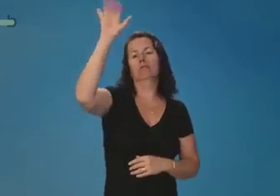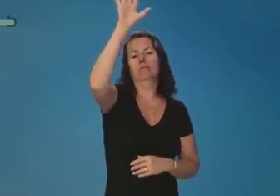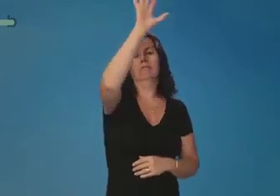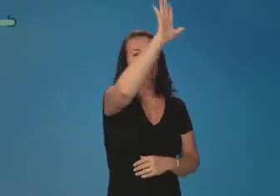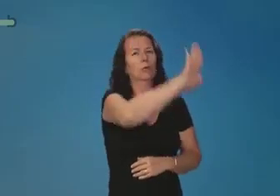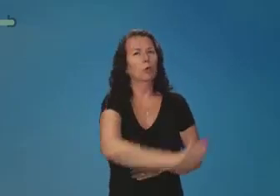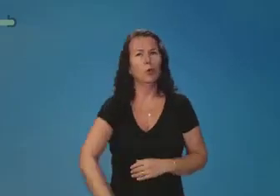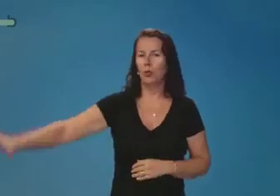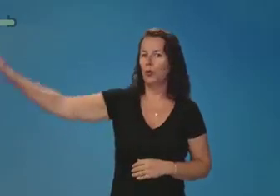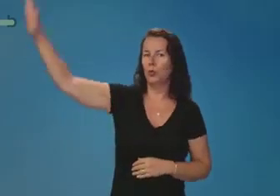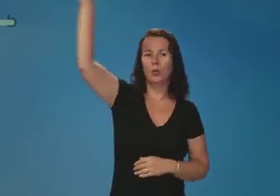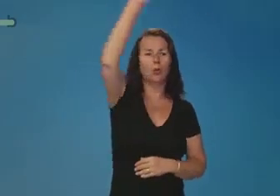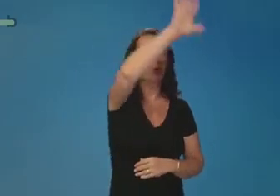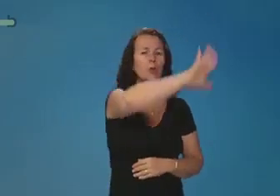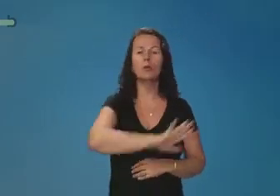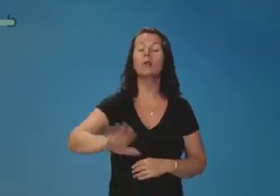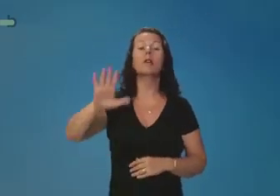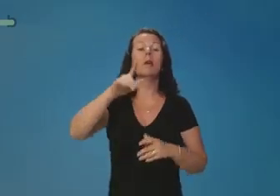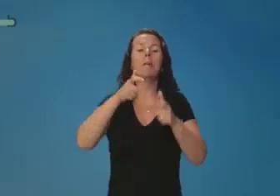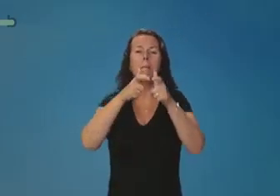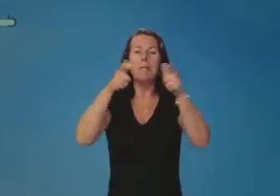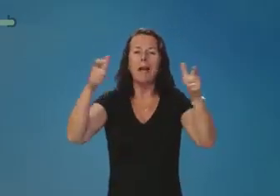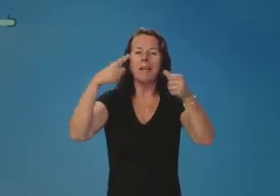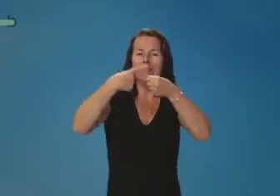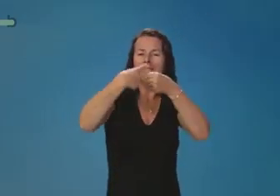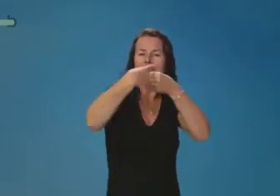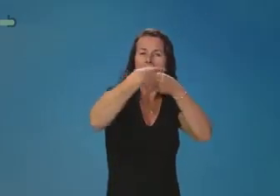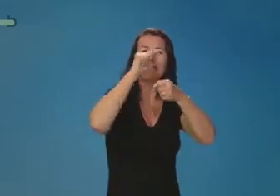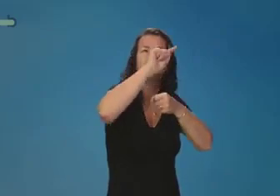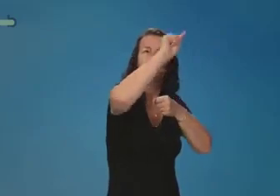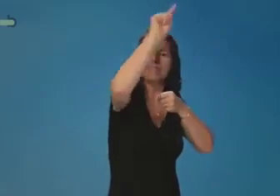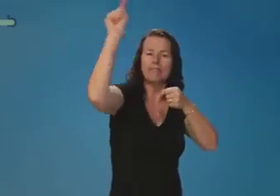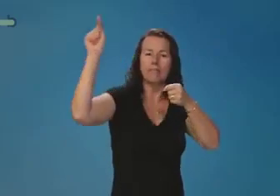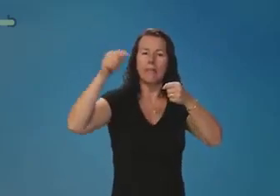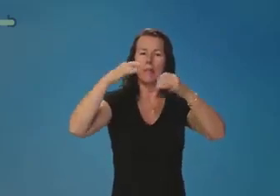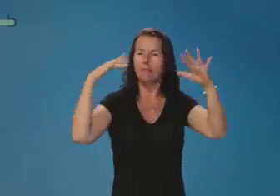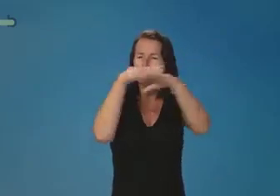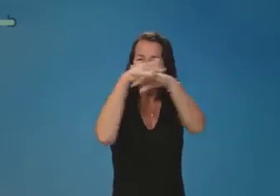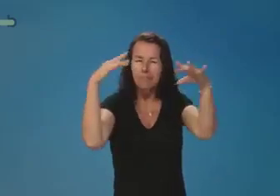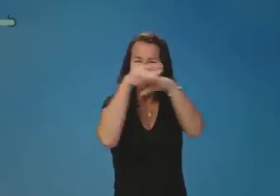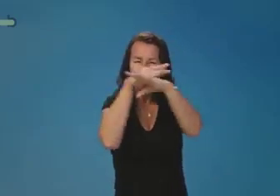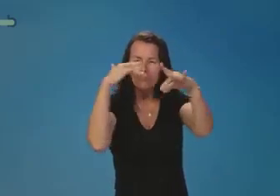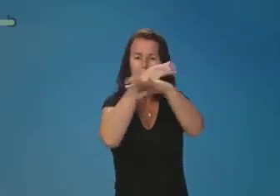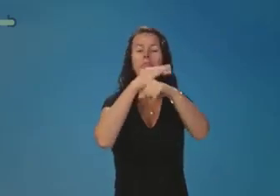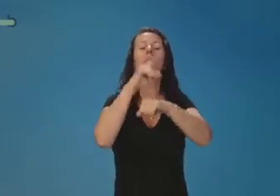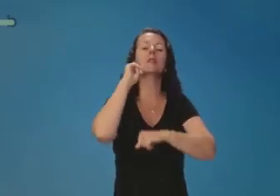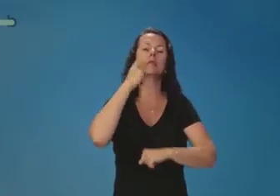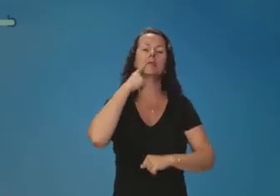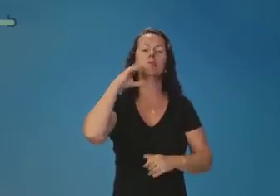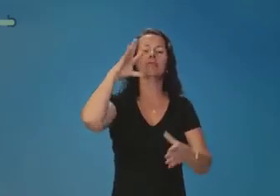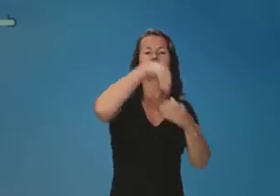a Libras está presente em todo o território nacional. Na maior parte dos centros urbanos em que os surdos